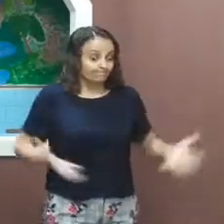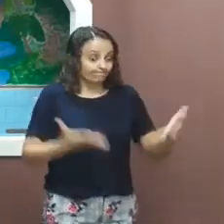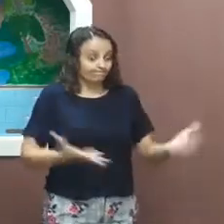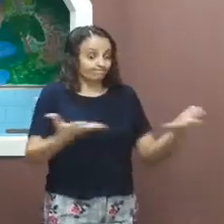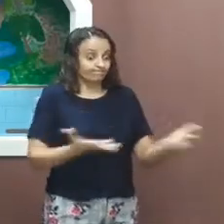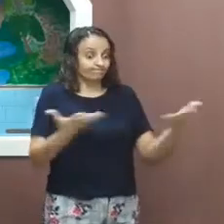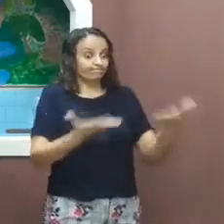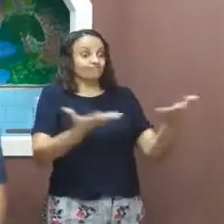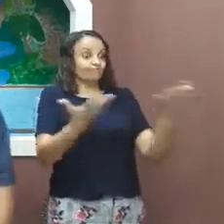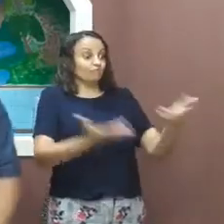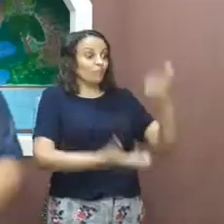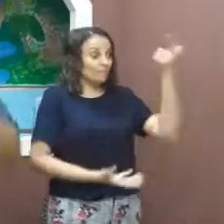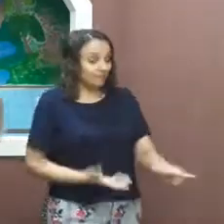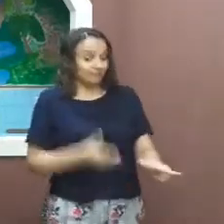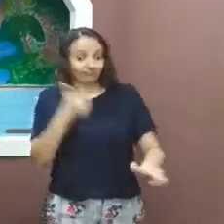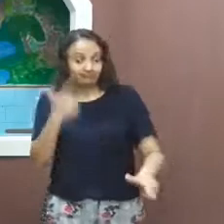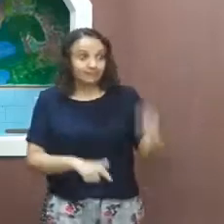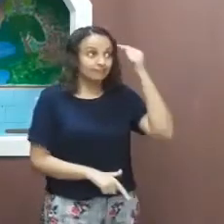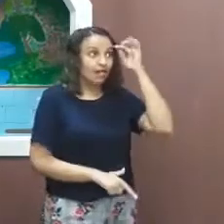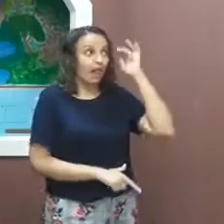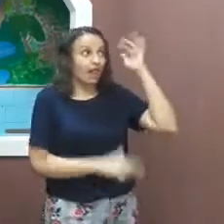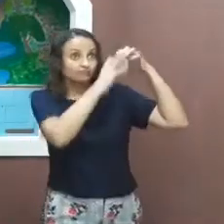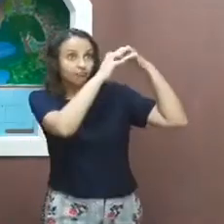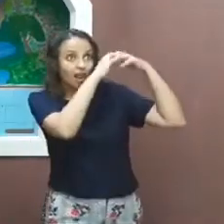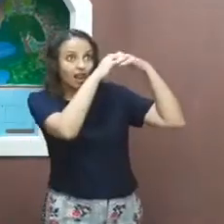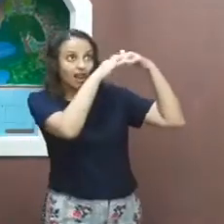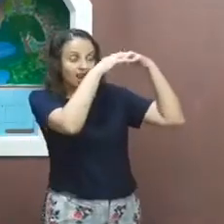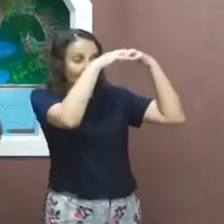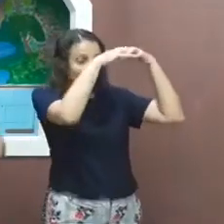está totalmente assim com o pensamento acelerado,